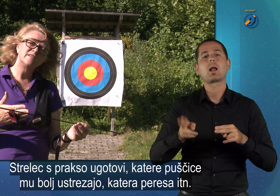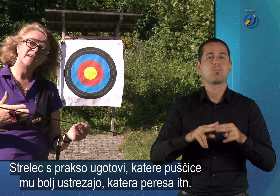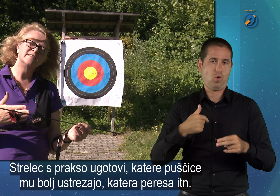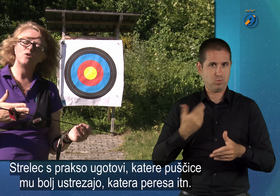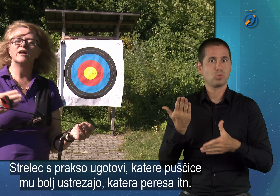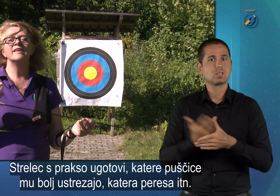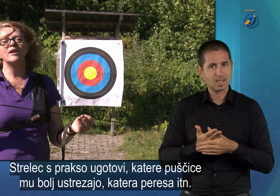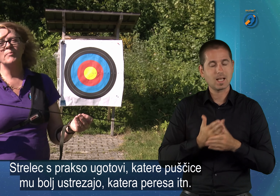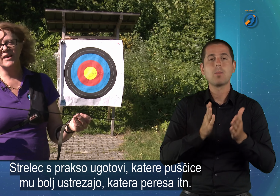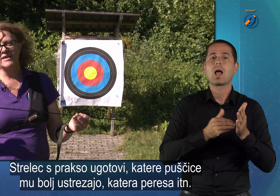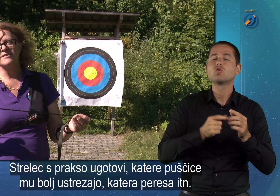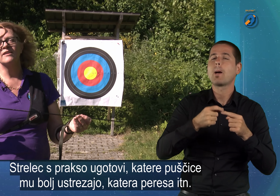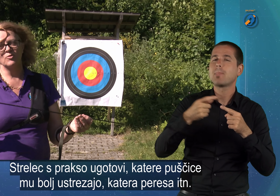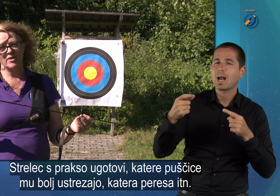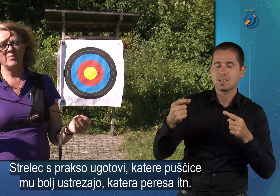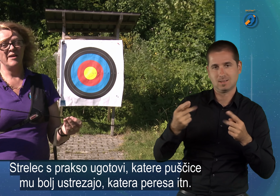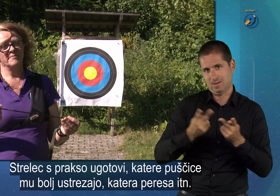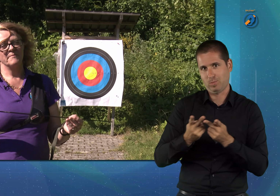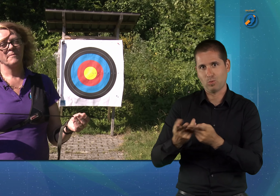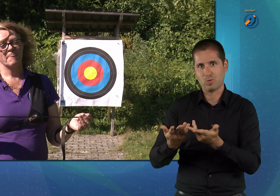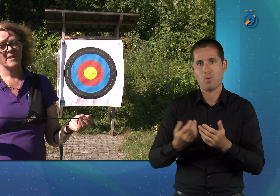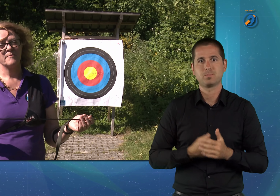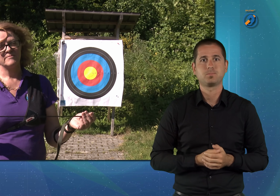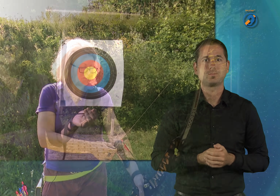bolj ustrezajo, katera peresa in tako naprej.